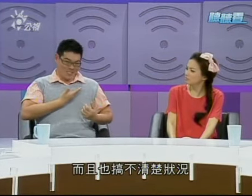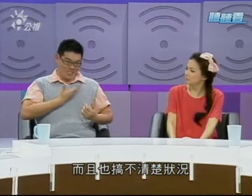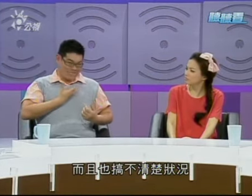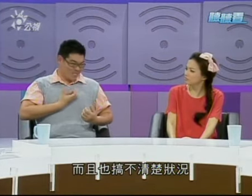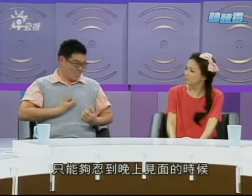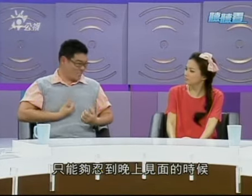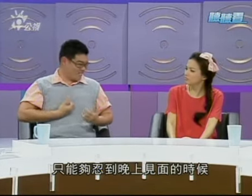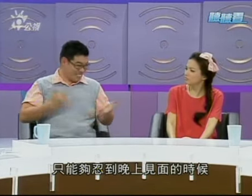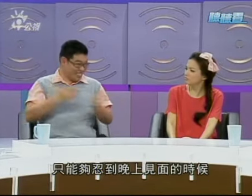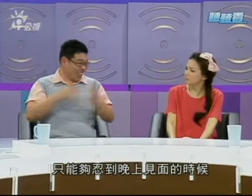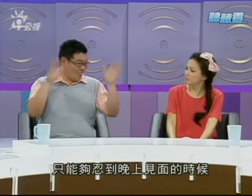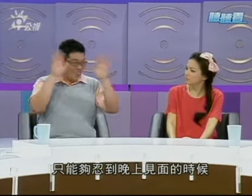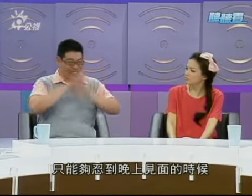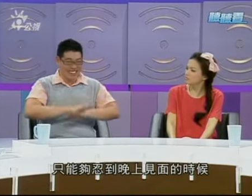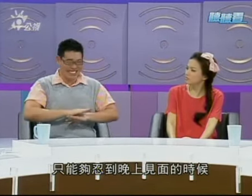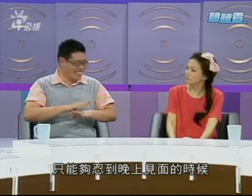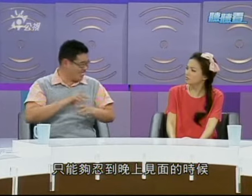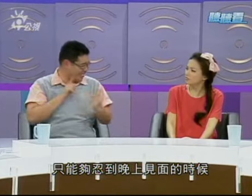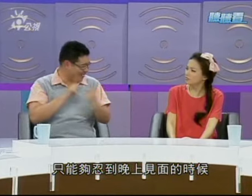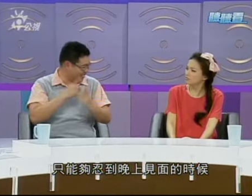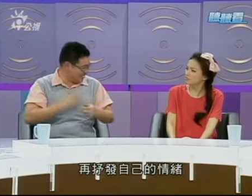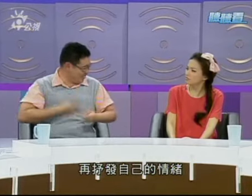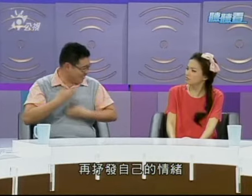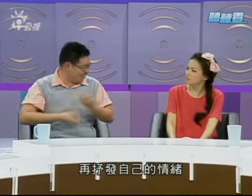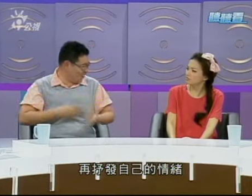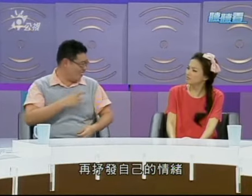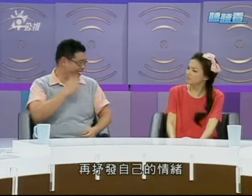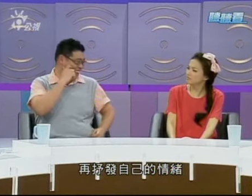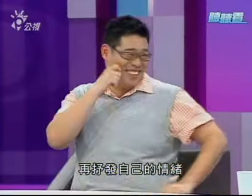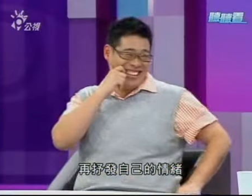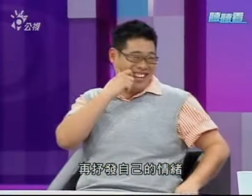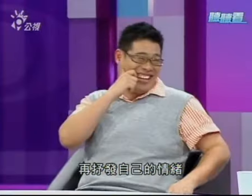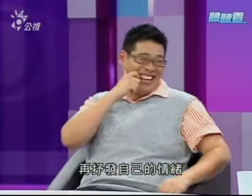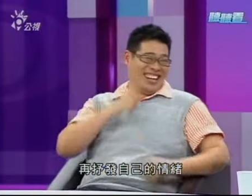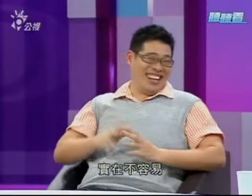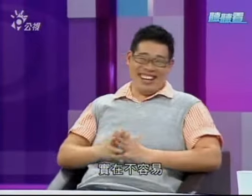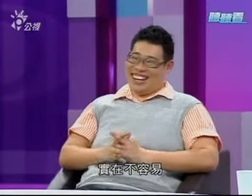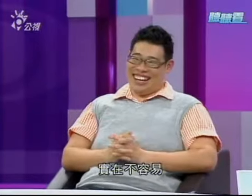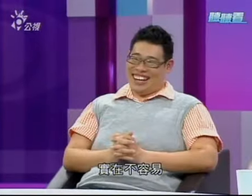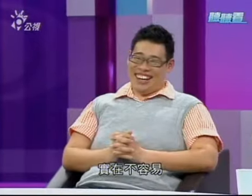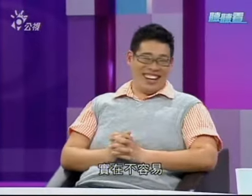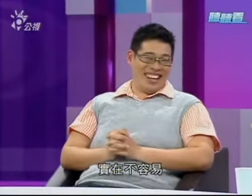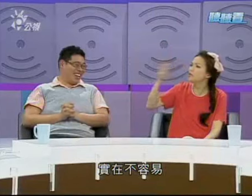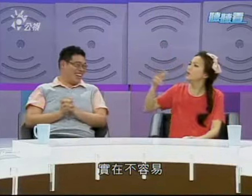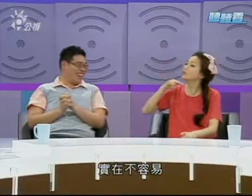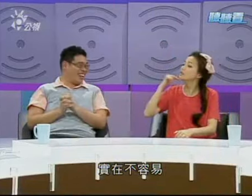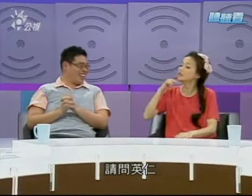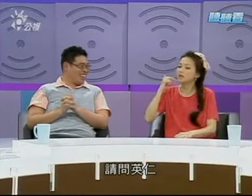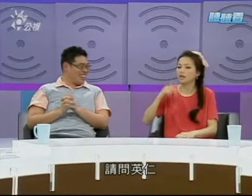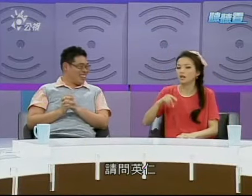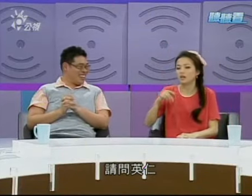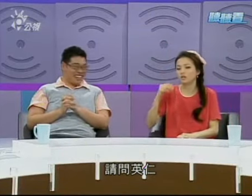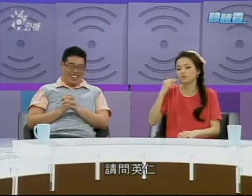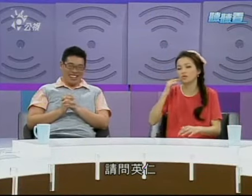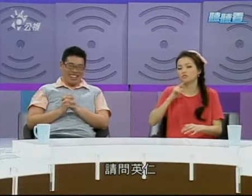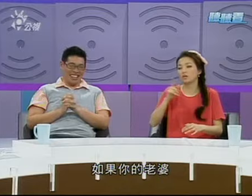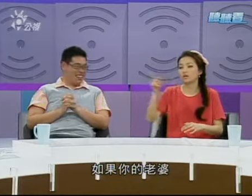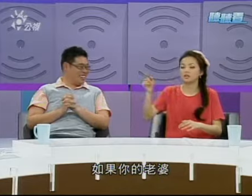只能够忍到晚上见面的时候再抒发自己的情绪实在不容易请问英人如果